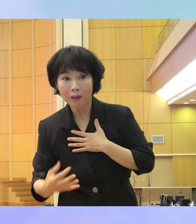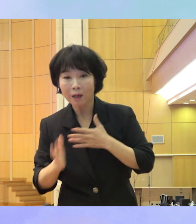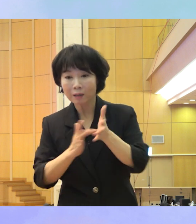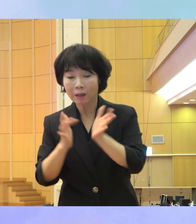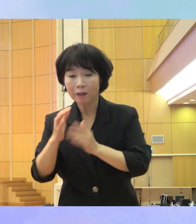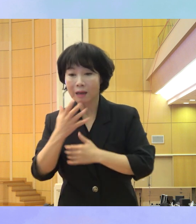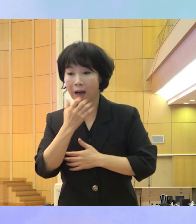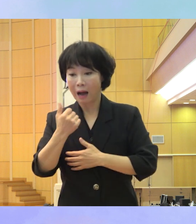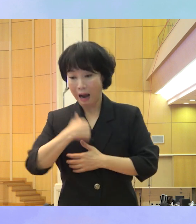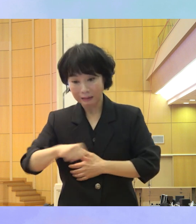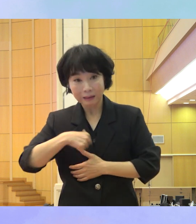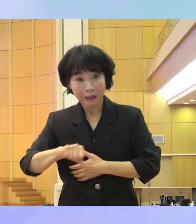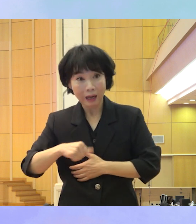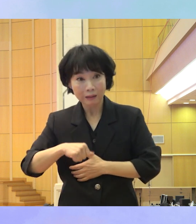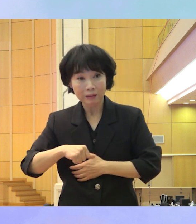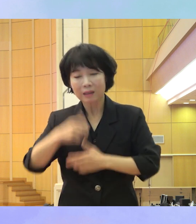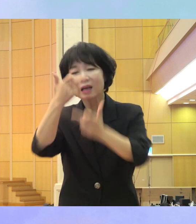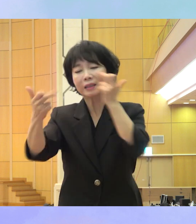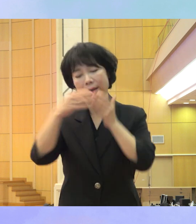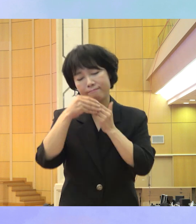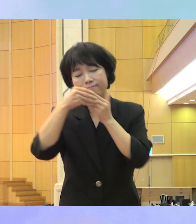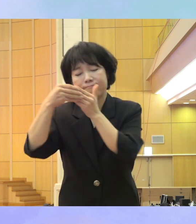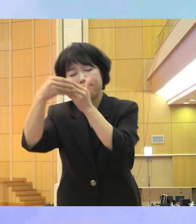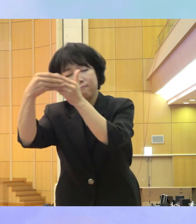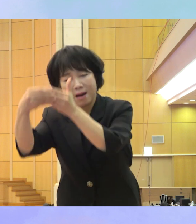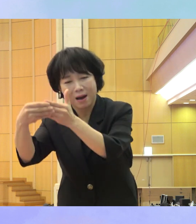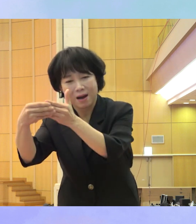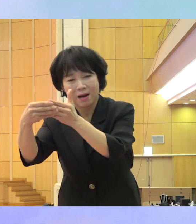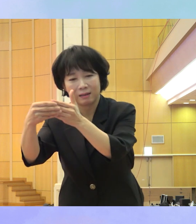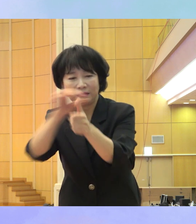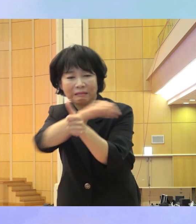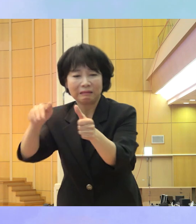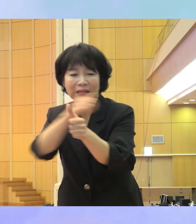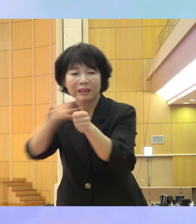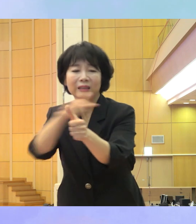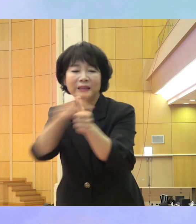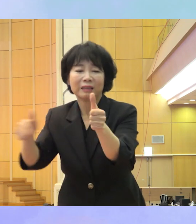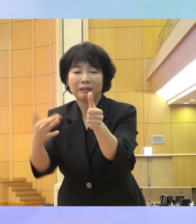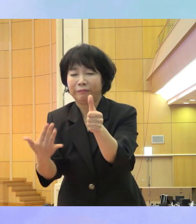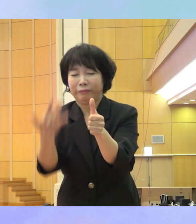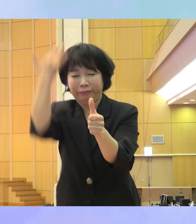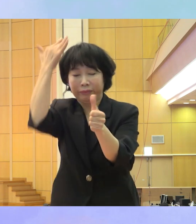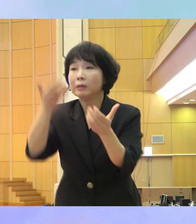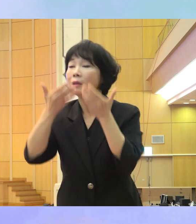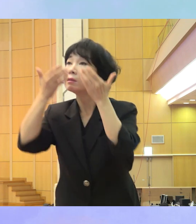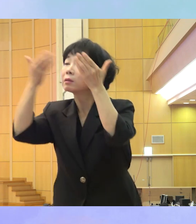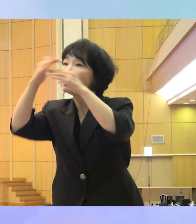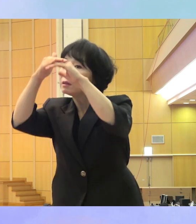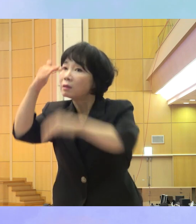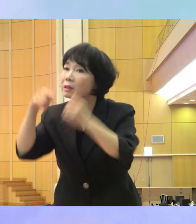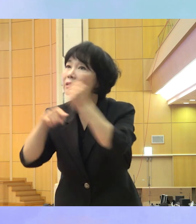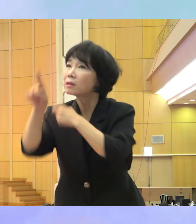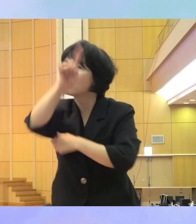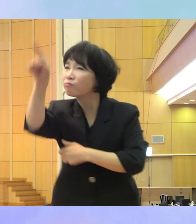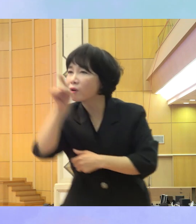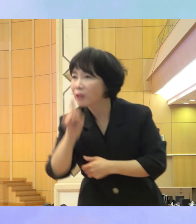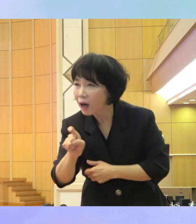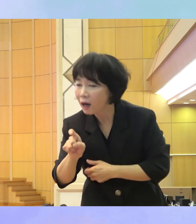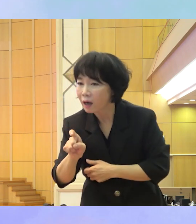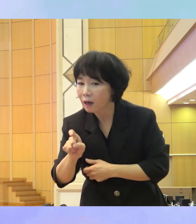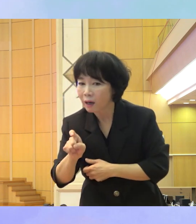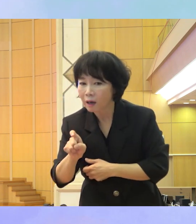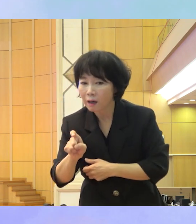독자 아들 이삭을 모리아산에 데려다가 번제물로 드린, 이게 뭘 말하는 것입니까?